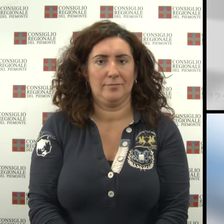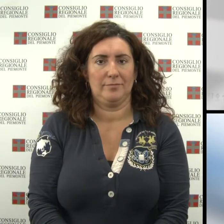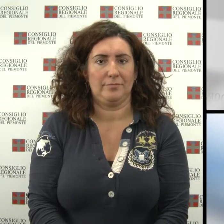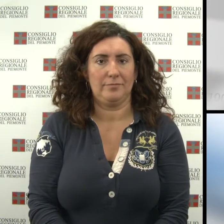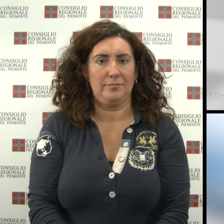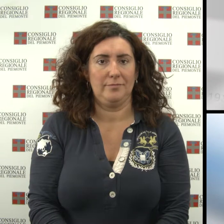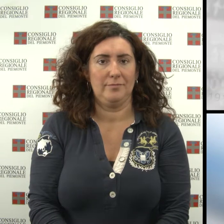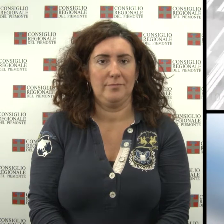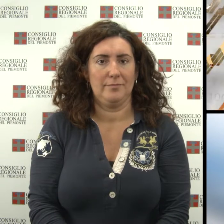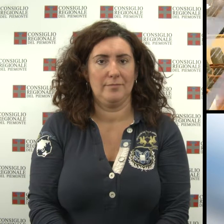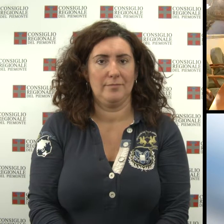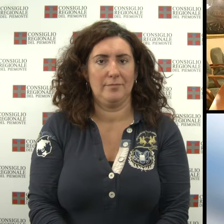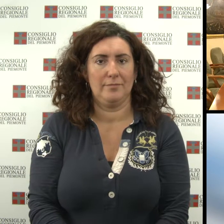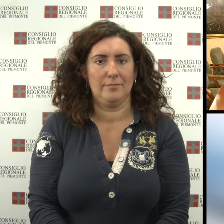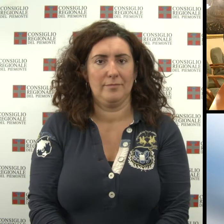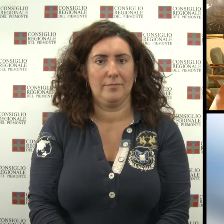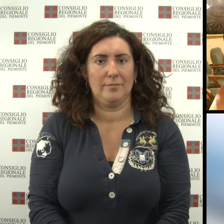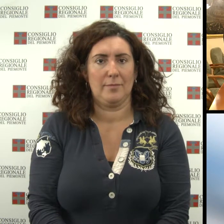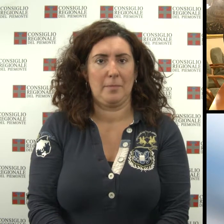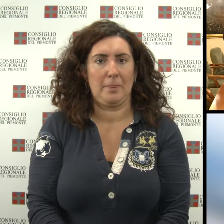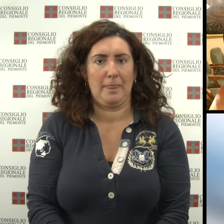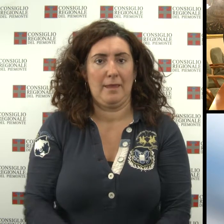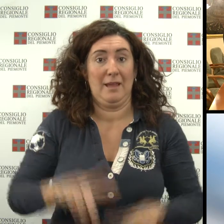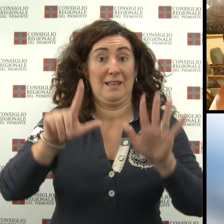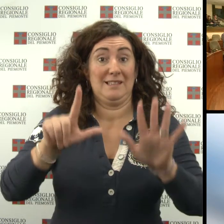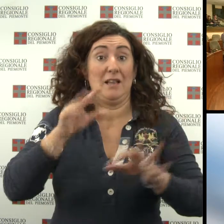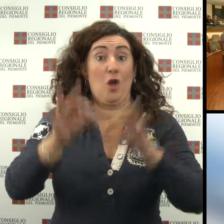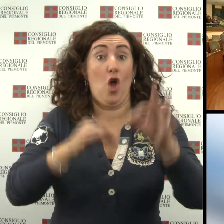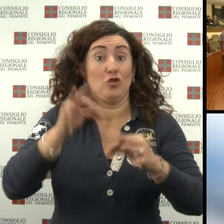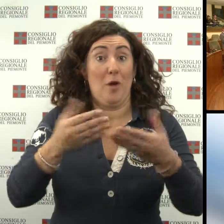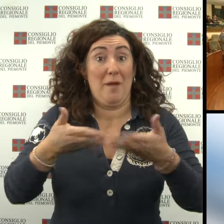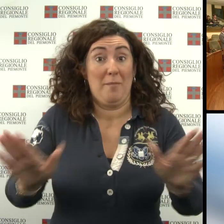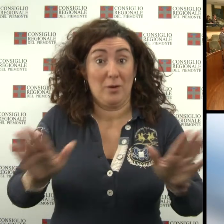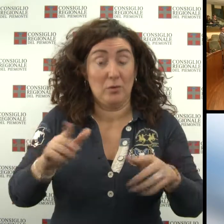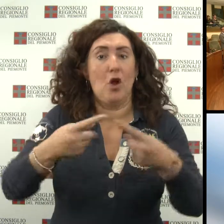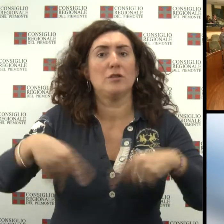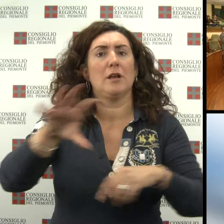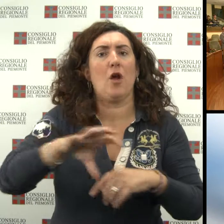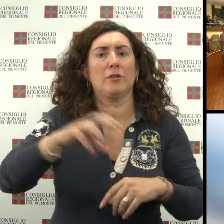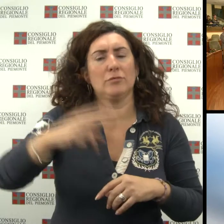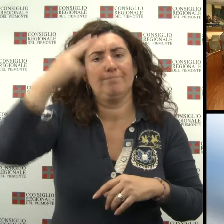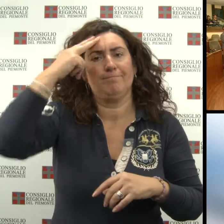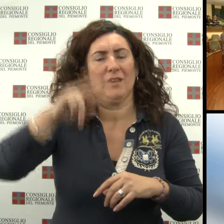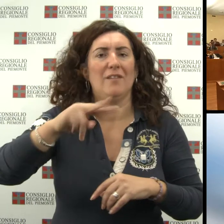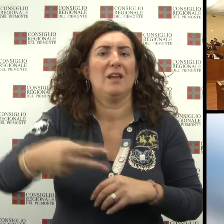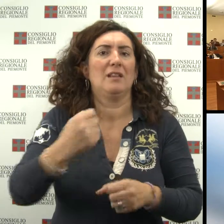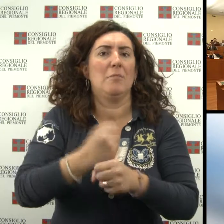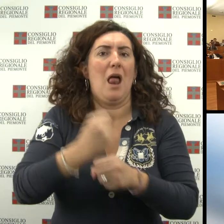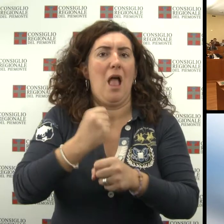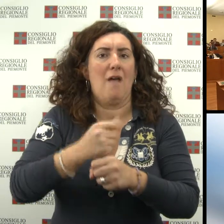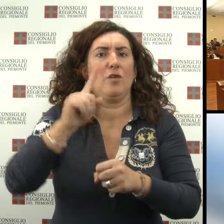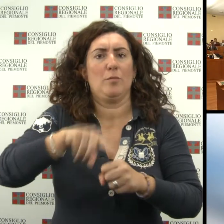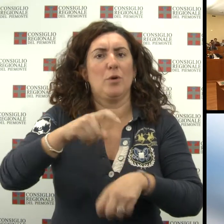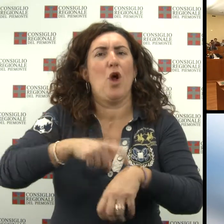7 giorni in consiglio. In apertura della seduta del 7 ottobre il Consiglio regionale ha commemorato le vittime sul lavoro e ha